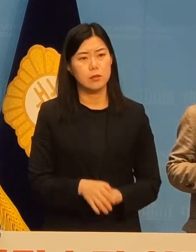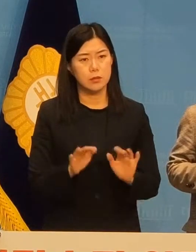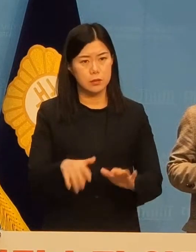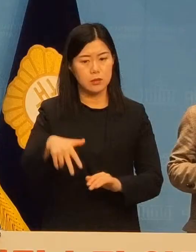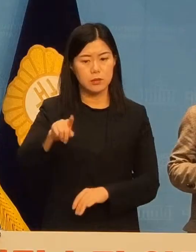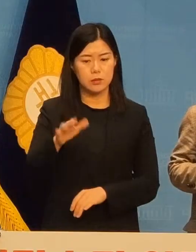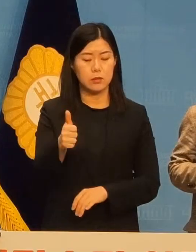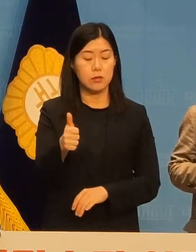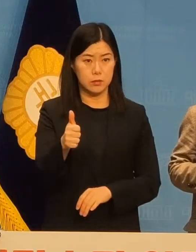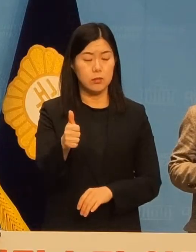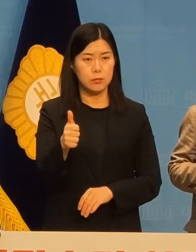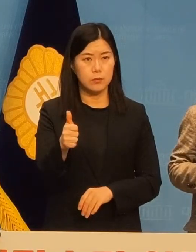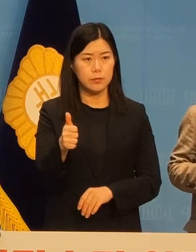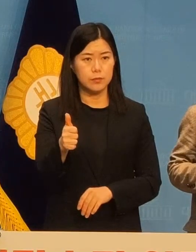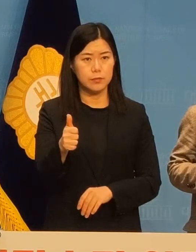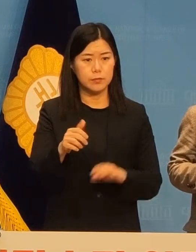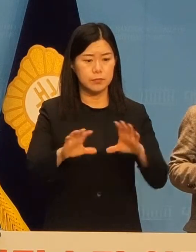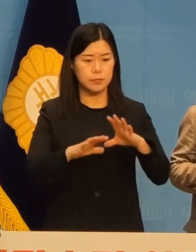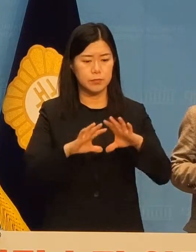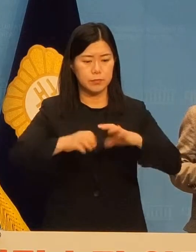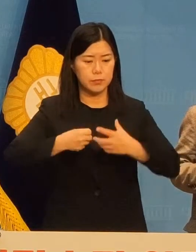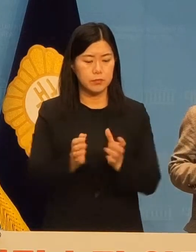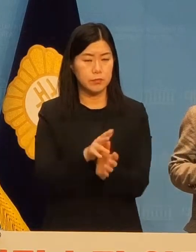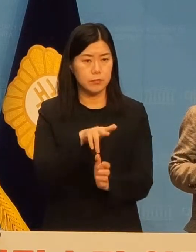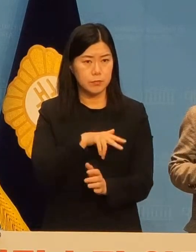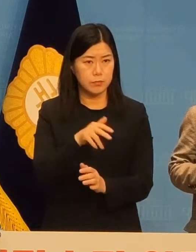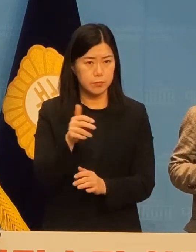장동혁 의원, 장동혁 국민의힘 대표는